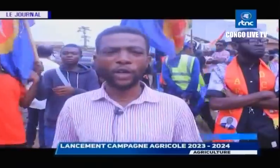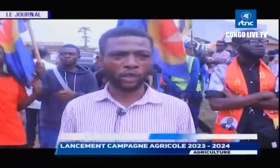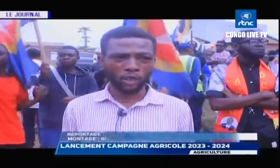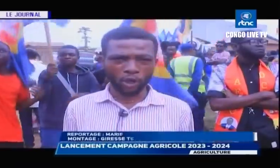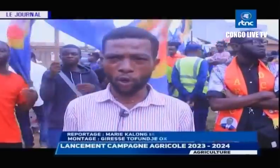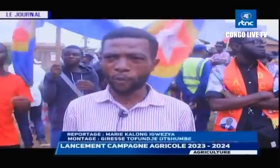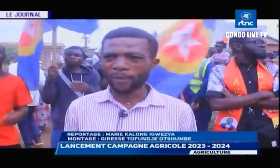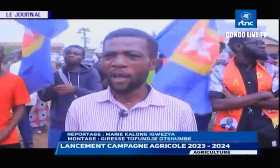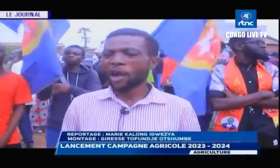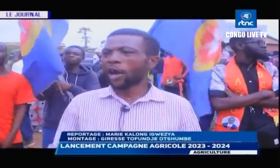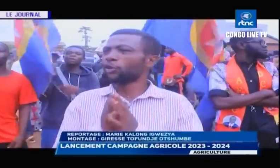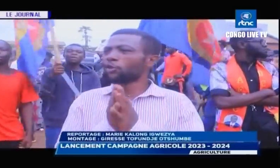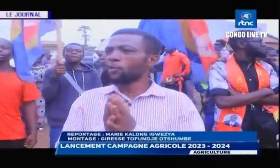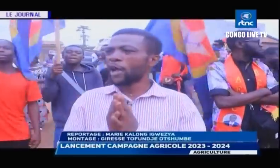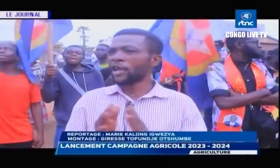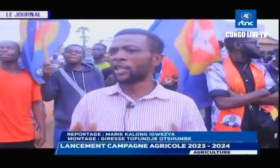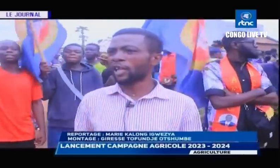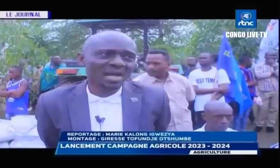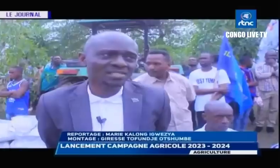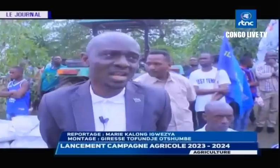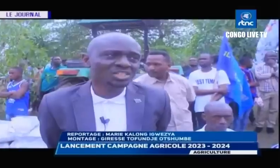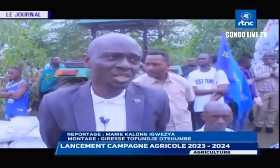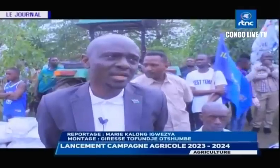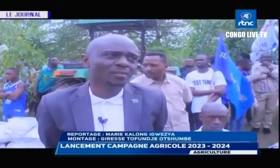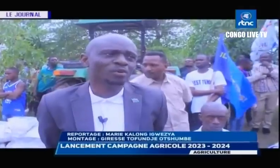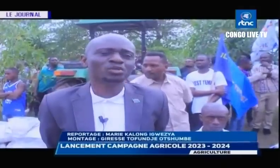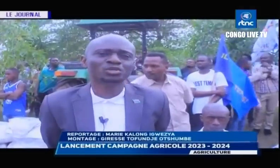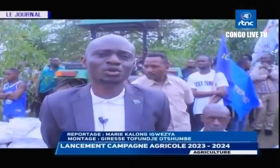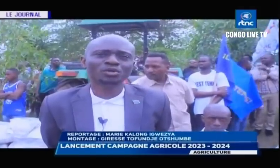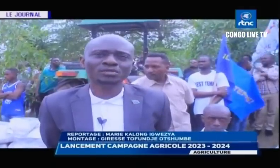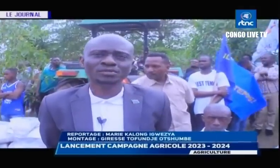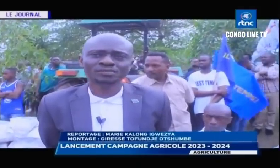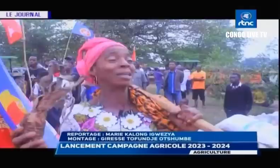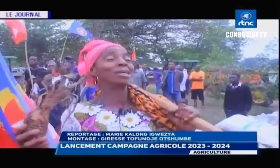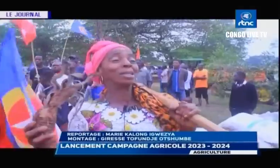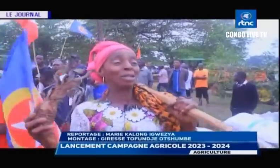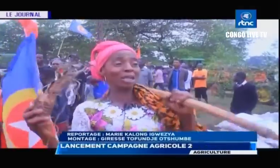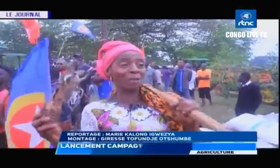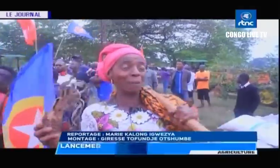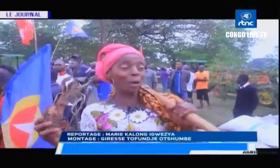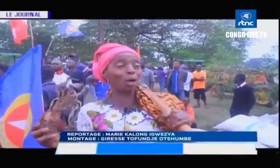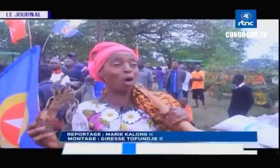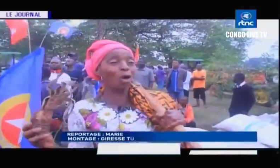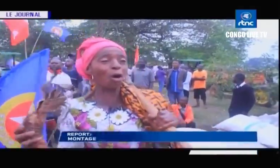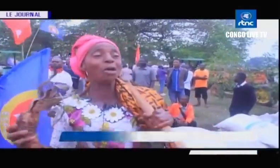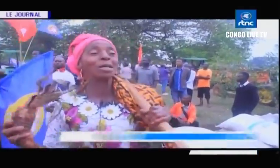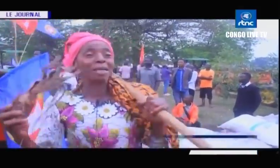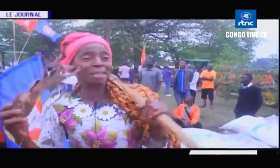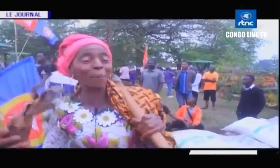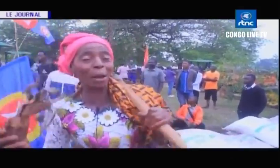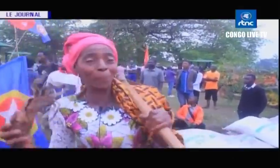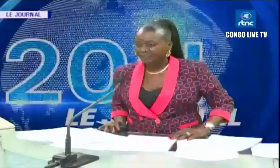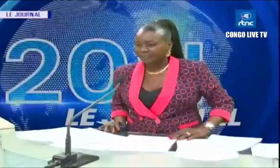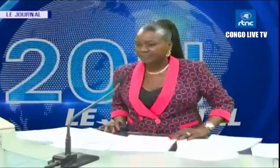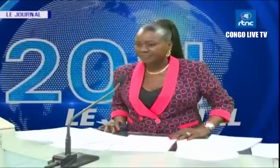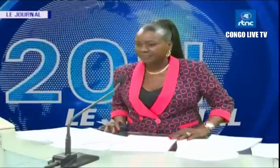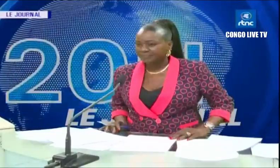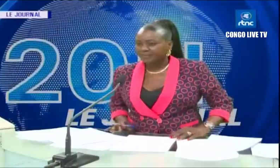Congo central, le patron de l'agriculture va se rendre dans le Grand Bandundu, toujours dans le cadre de la campagne agricole.